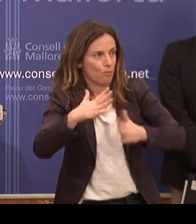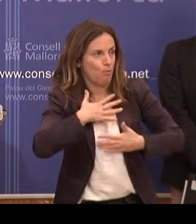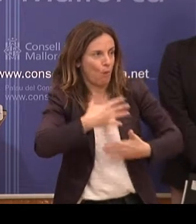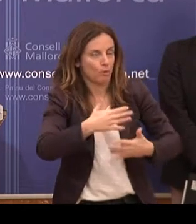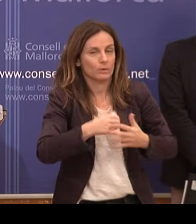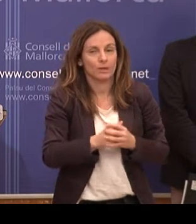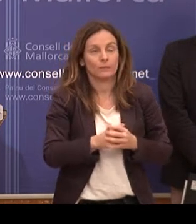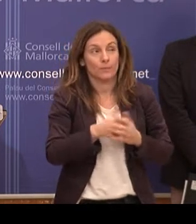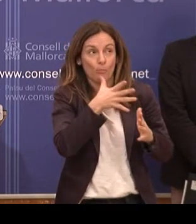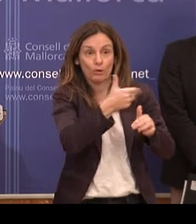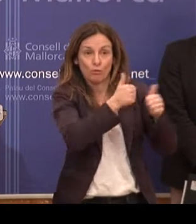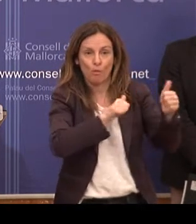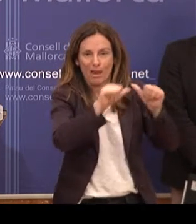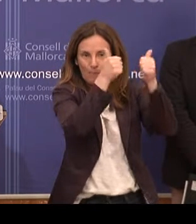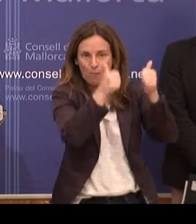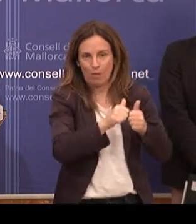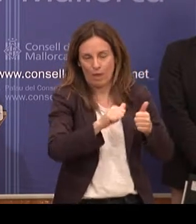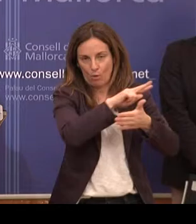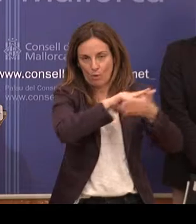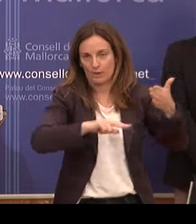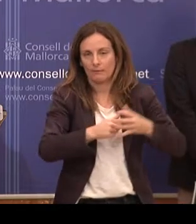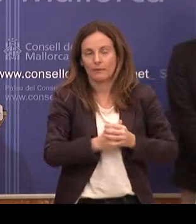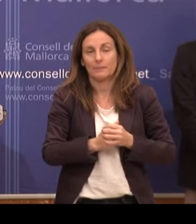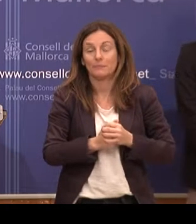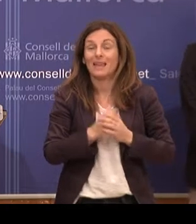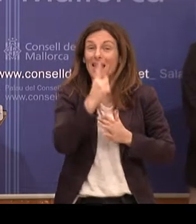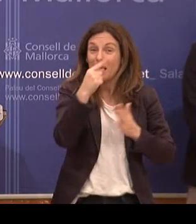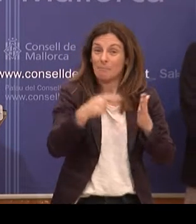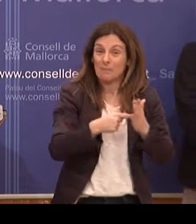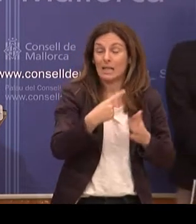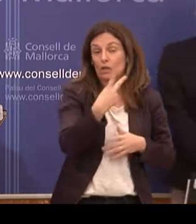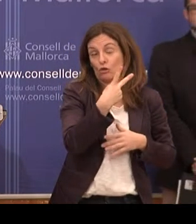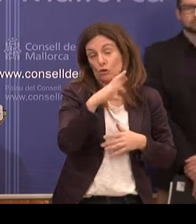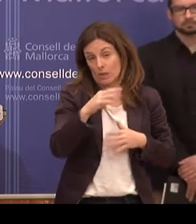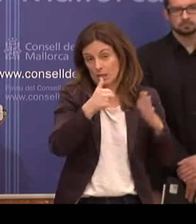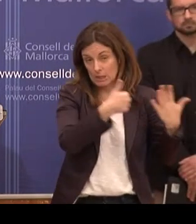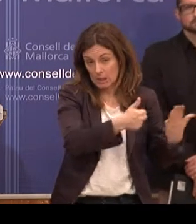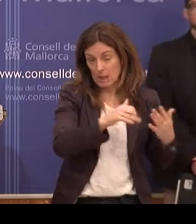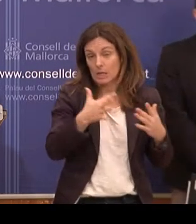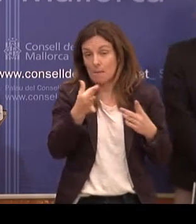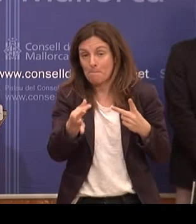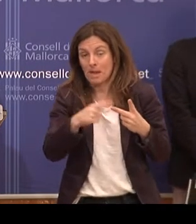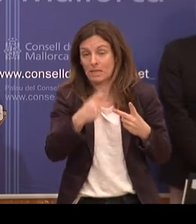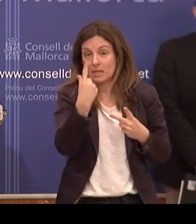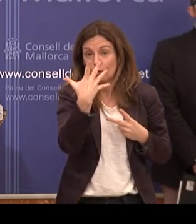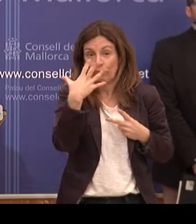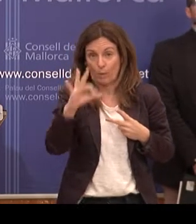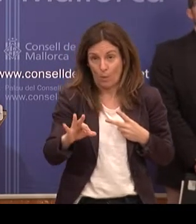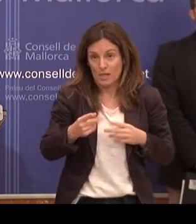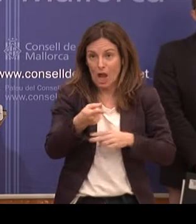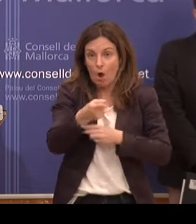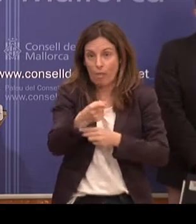voluntària faci ell la demolició, i ni sigui s'expedient de demolició, per tal que